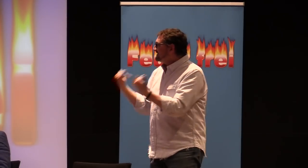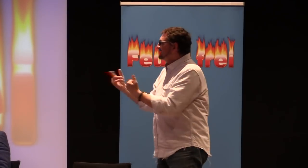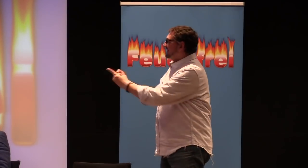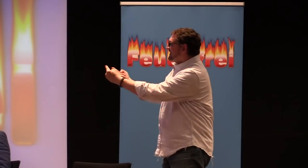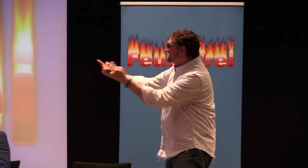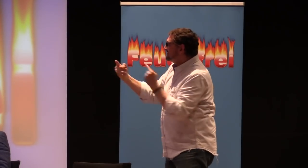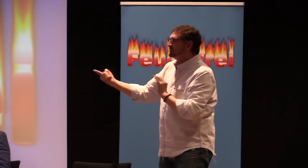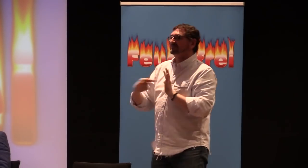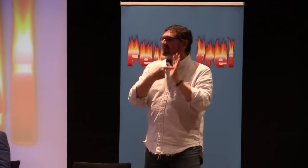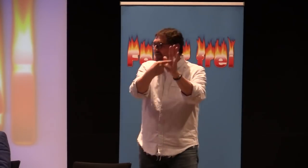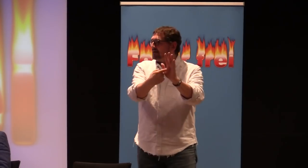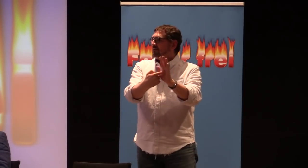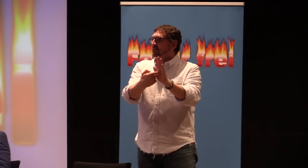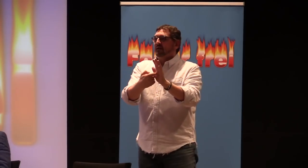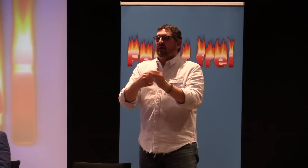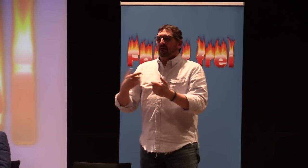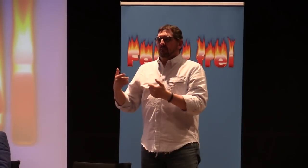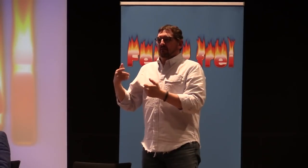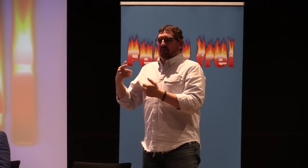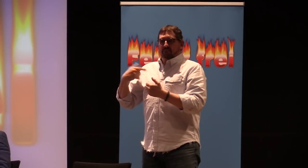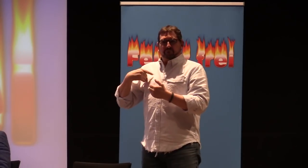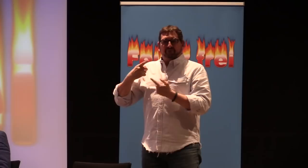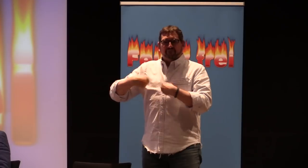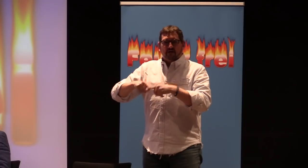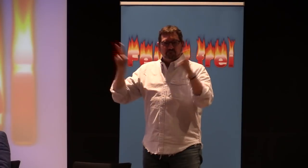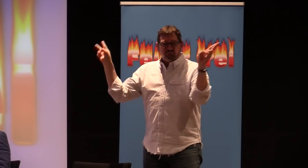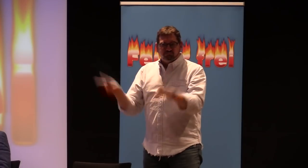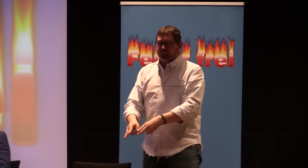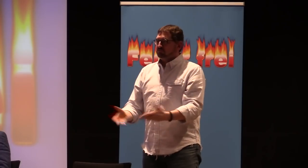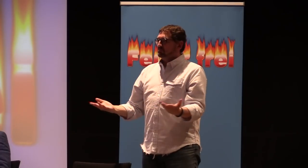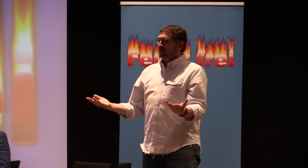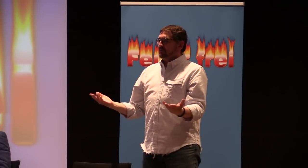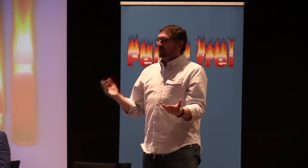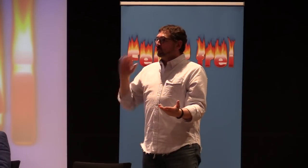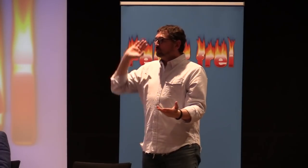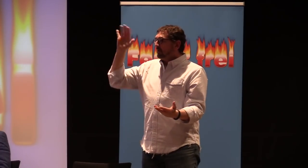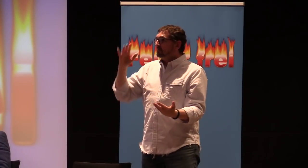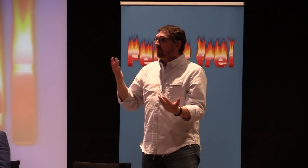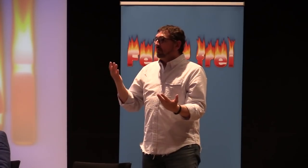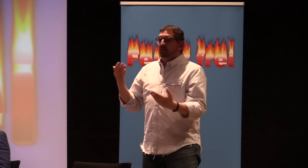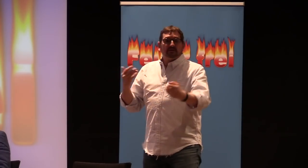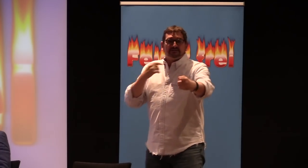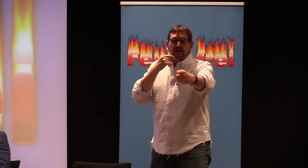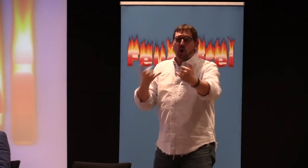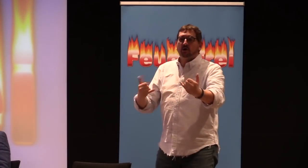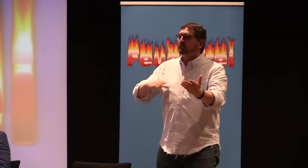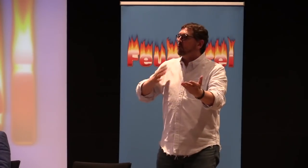irgendwann ja das ganze gesellschaftliche Leben der Gehörlosen komplett einstürzt. Also man kann es natürlich jetzt an der Stelle so noch gar